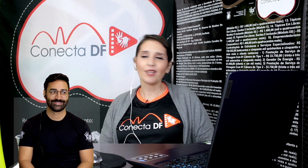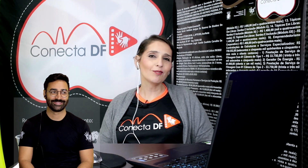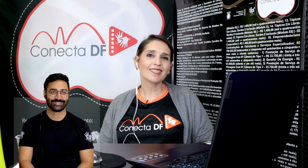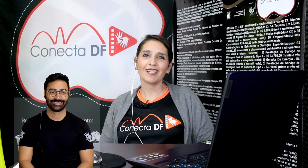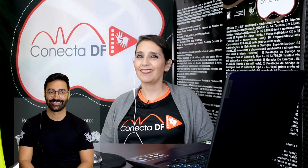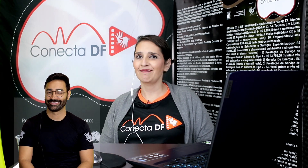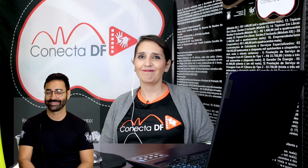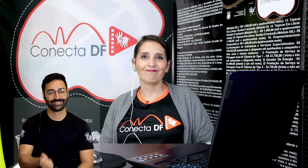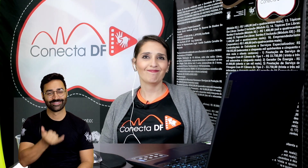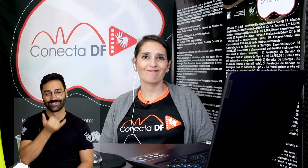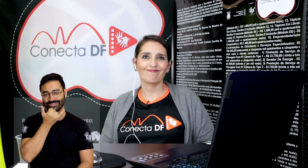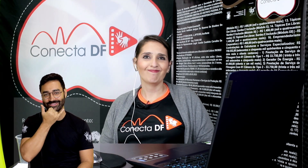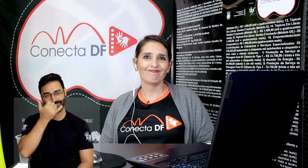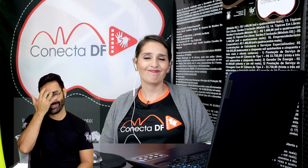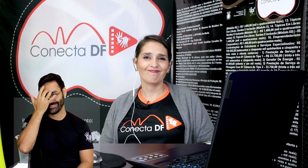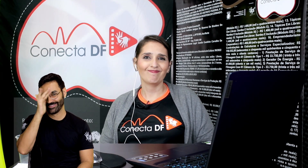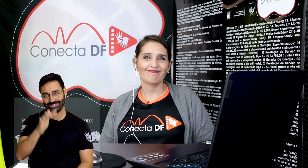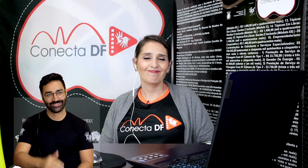Não sei.